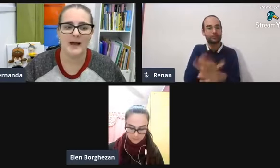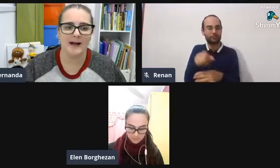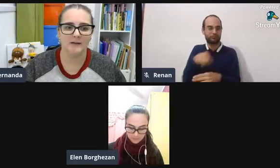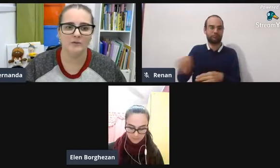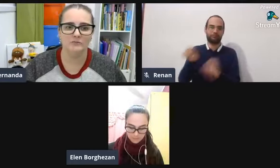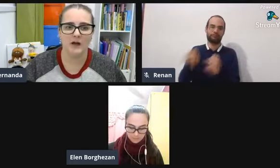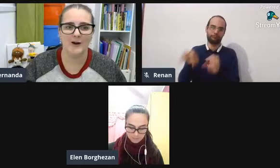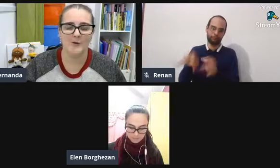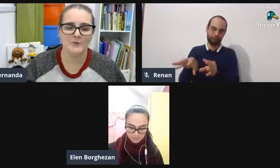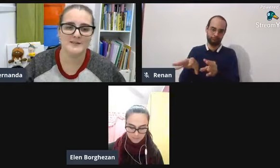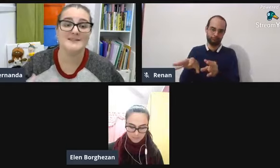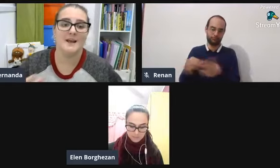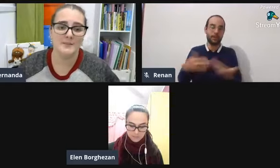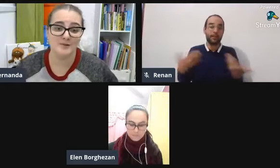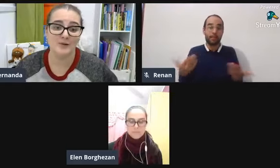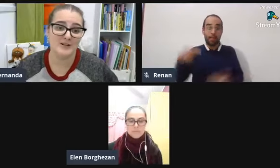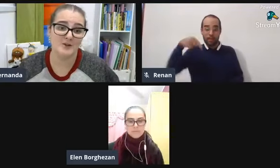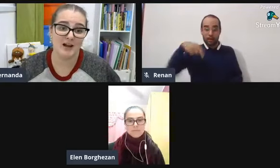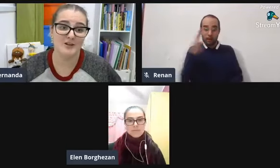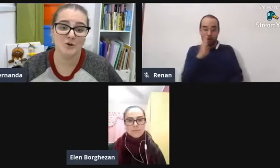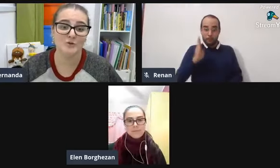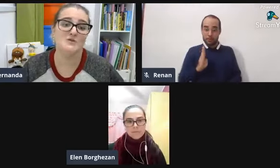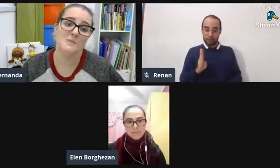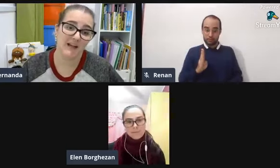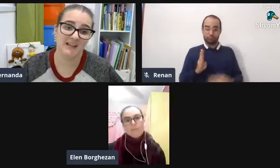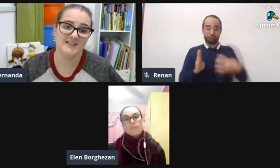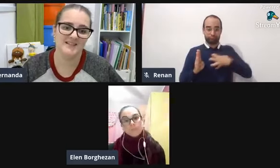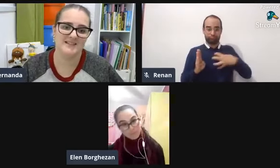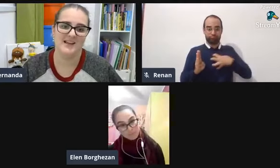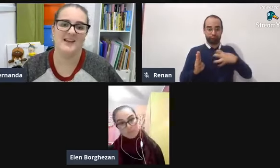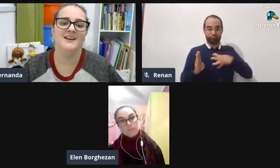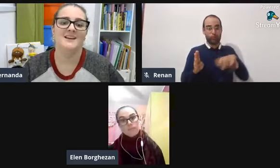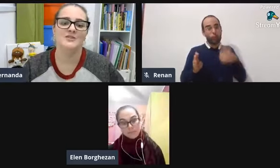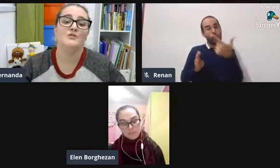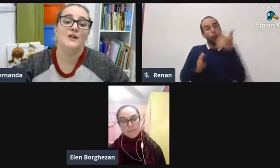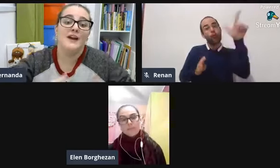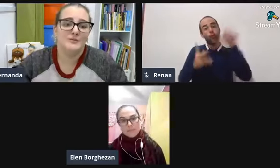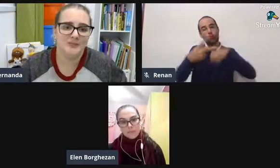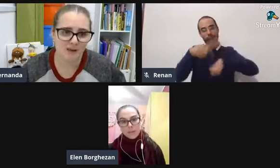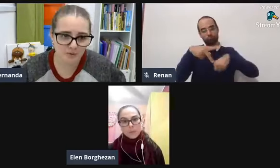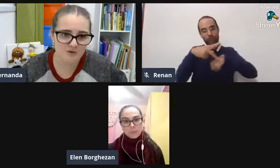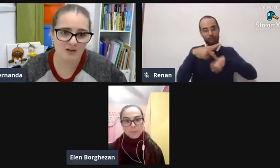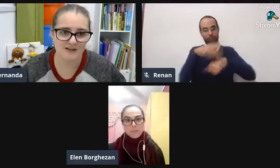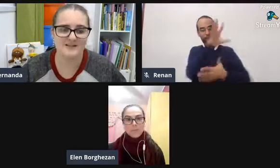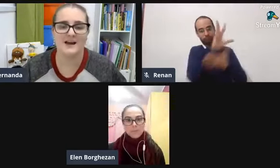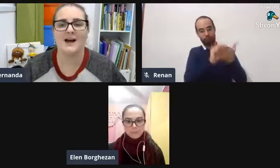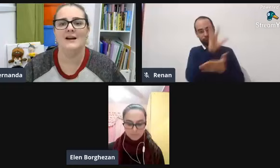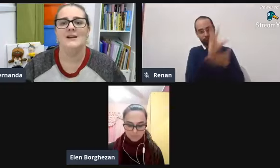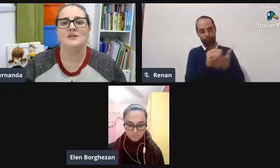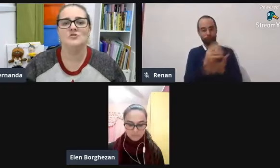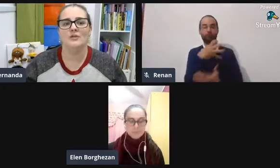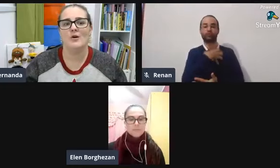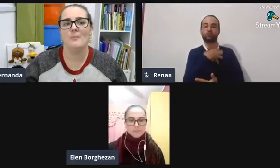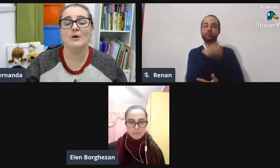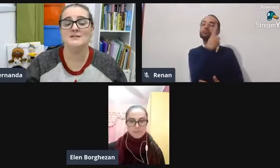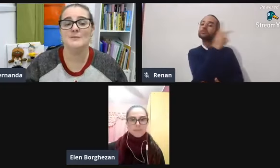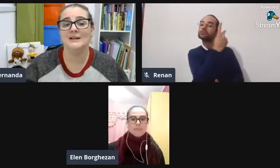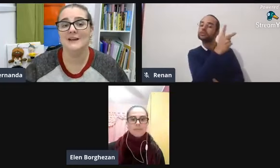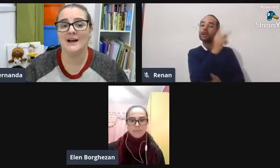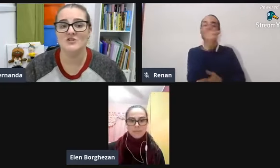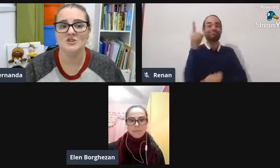tem copiado alguns sistemas educacionais de outros países, né? Que tiveram tempo de se organizar, que